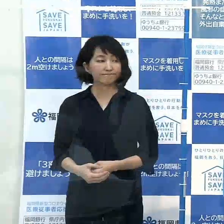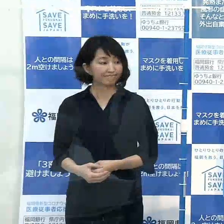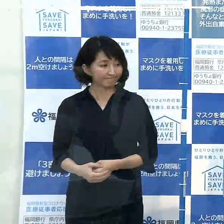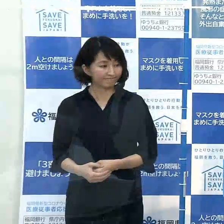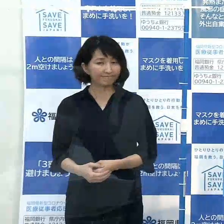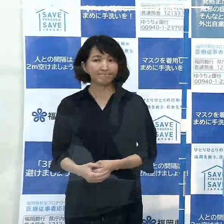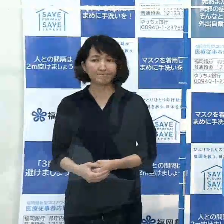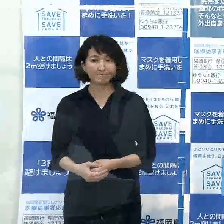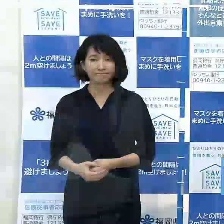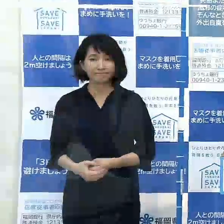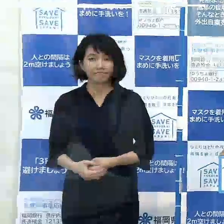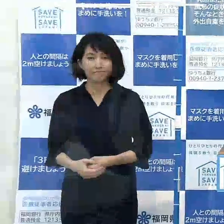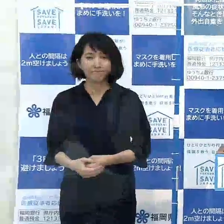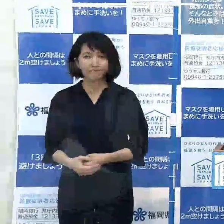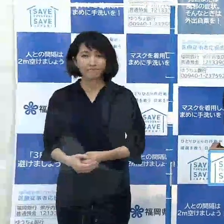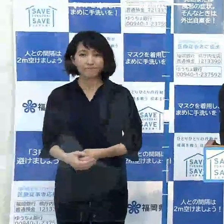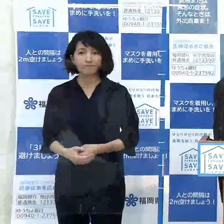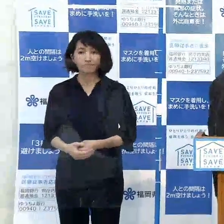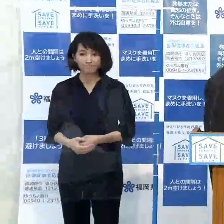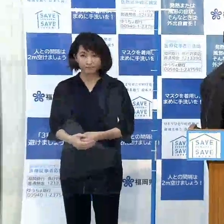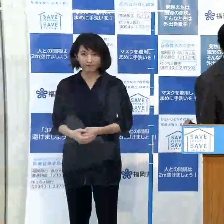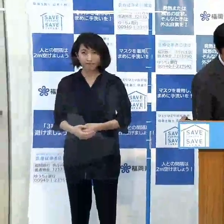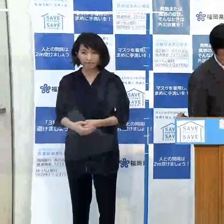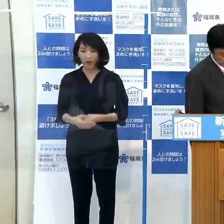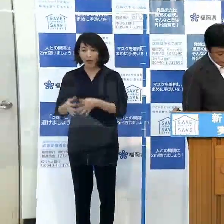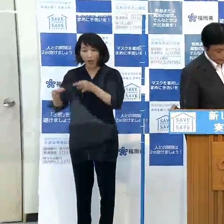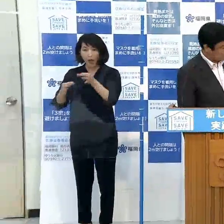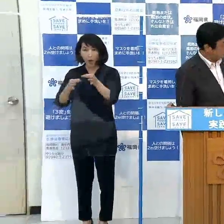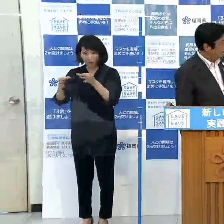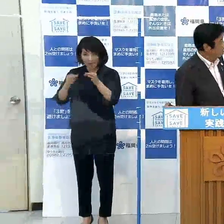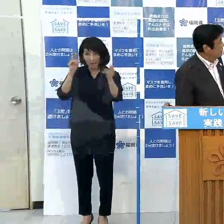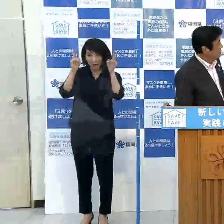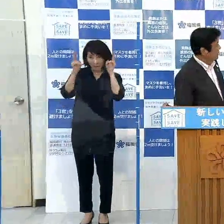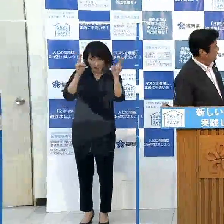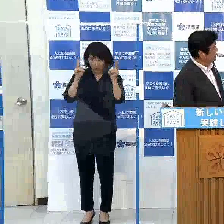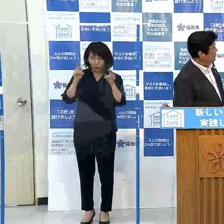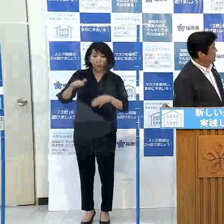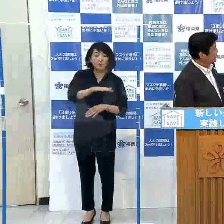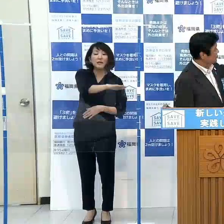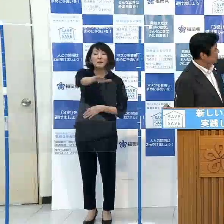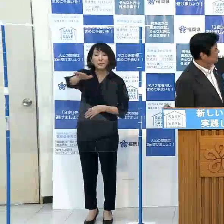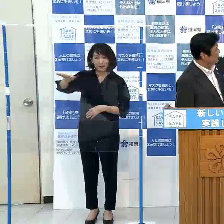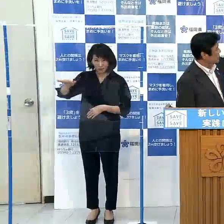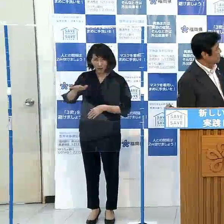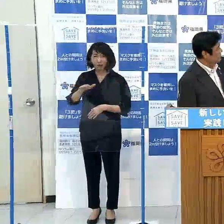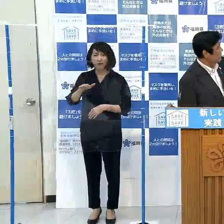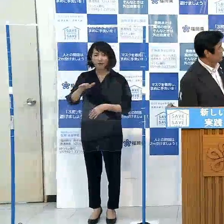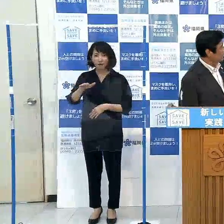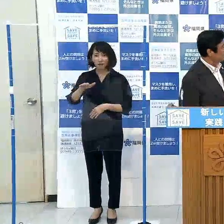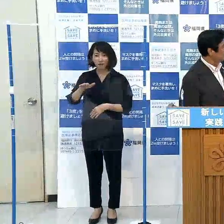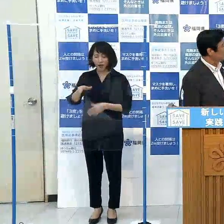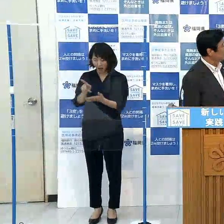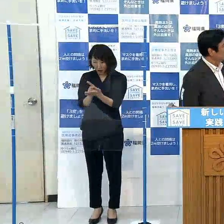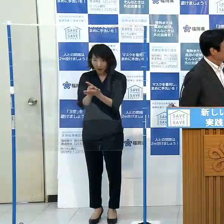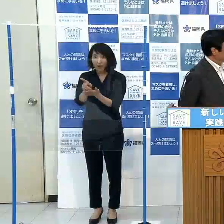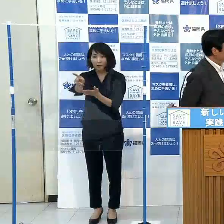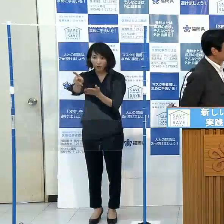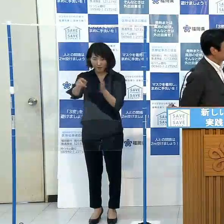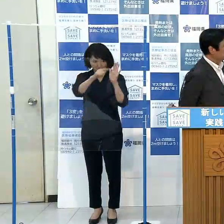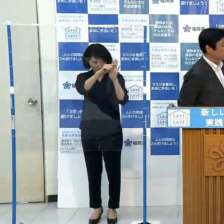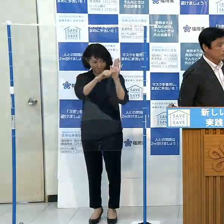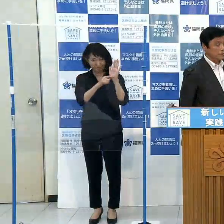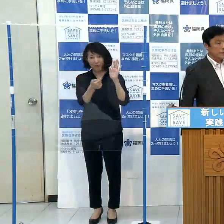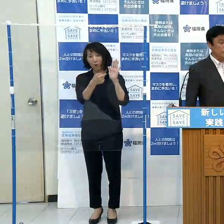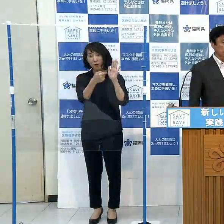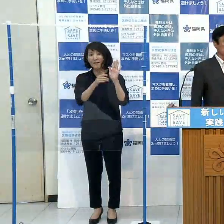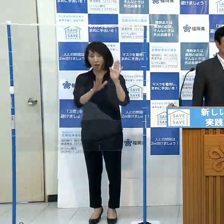改めて事業者の皆様に対してはガイドラインに沿った